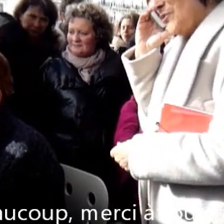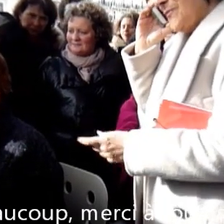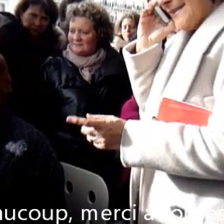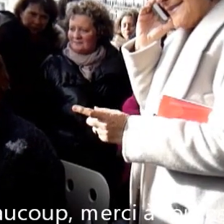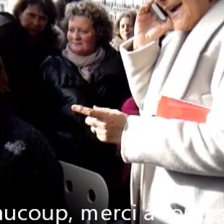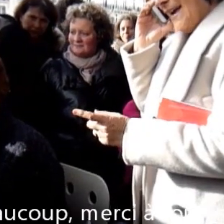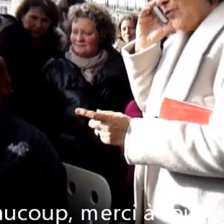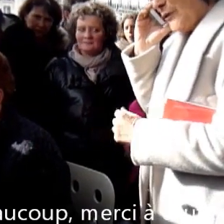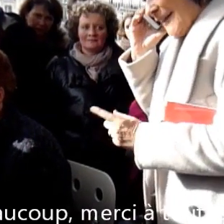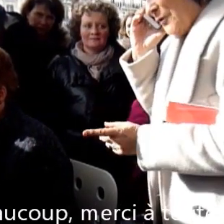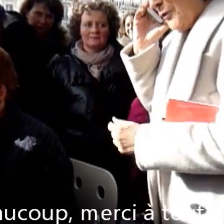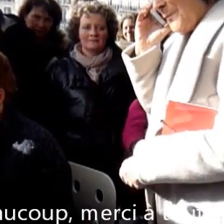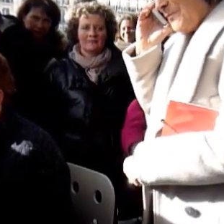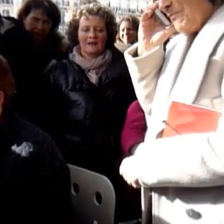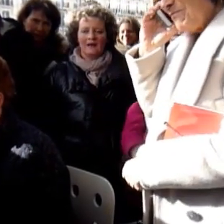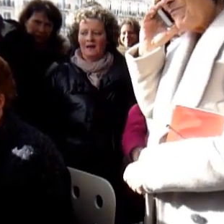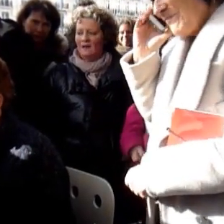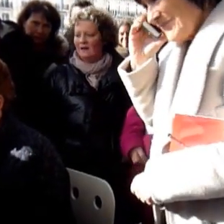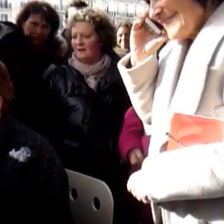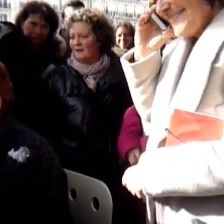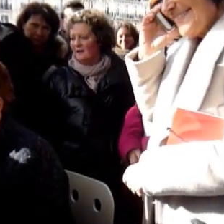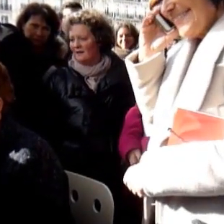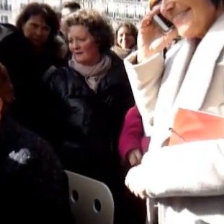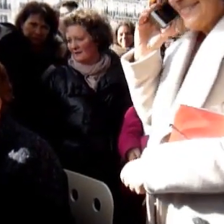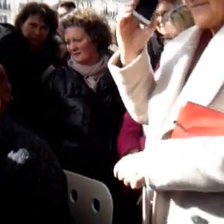Merci beaucoup, merci à toutes les deux.